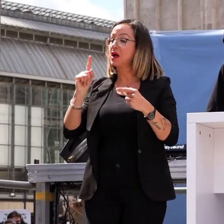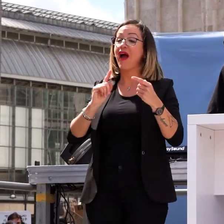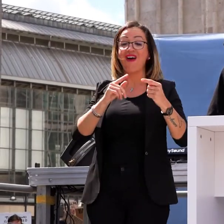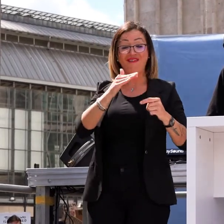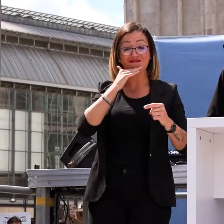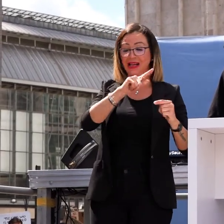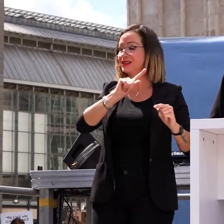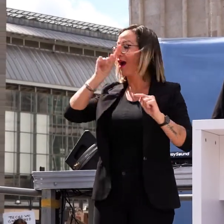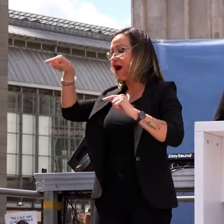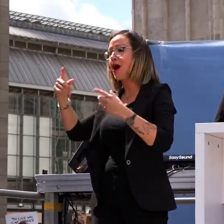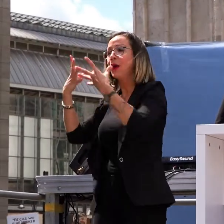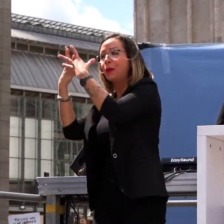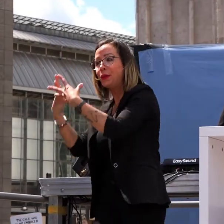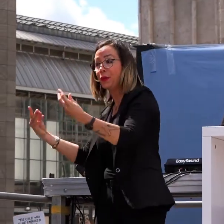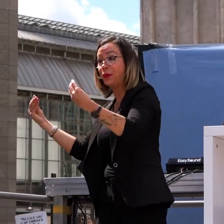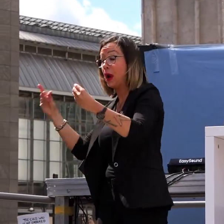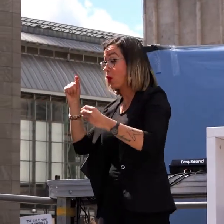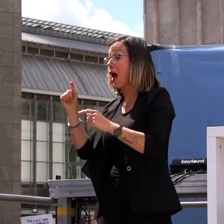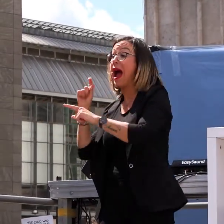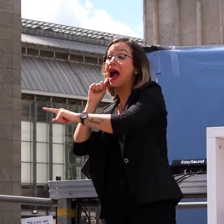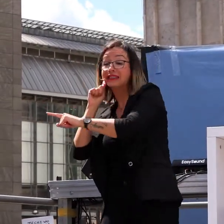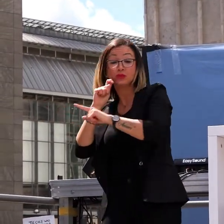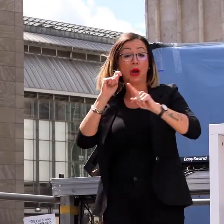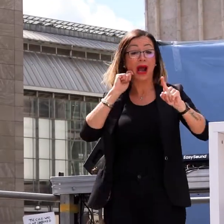und Rassismus nicht mit Rassismus, sondern mit Solidarität.